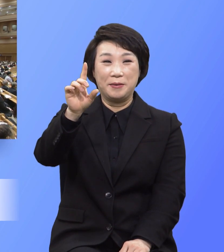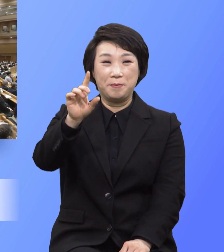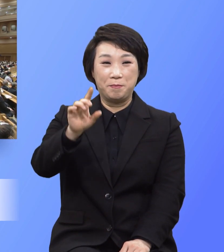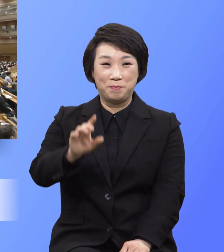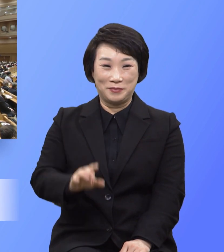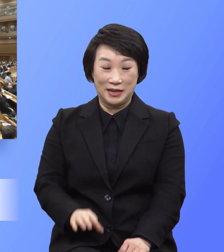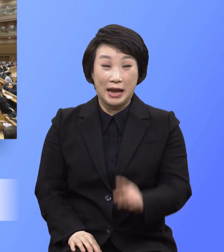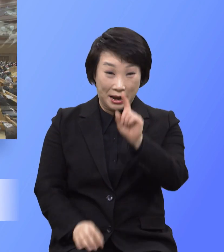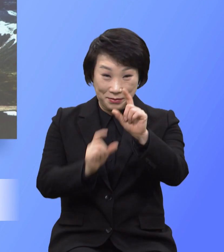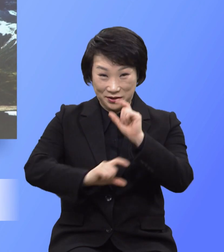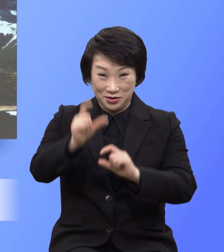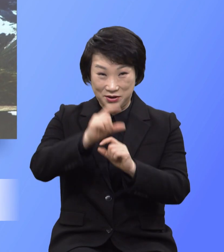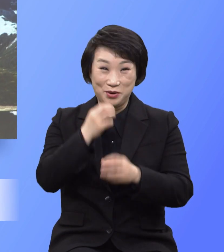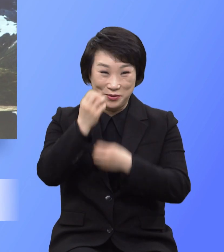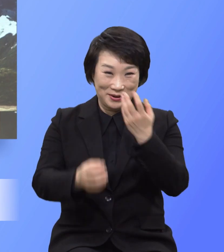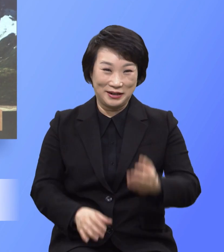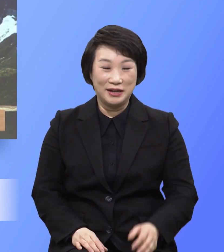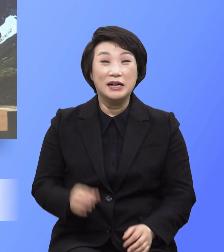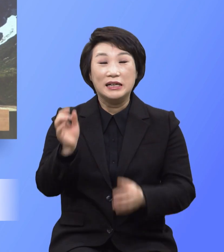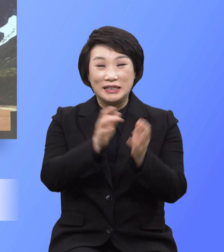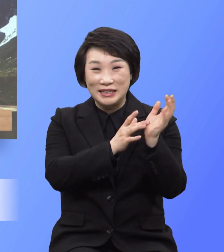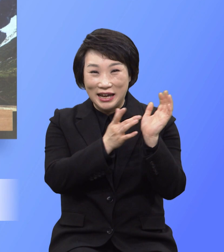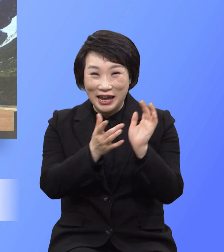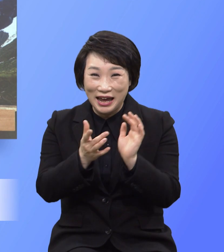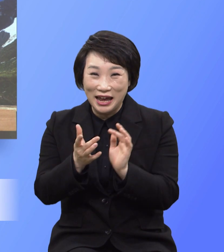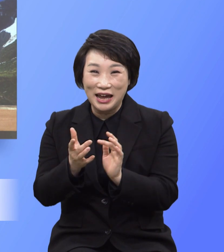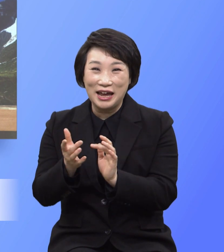없네. 다시 한번